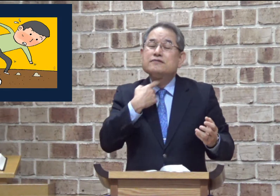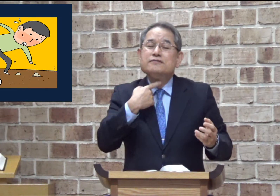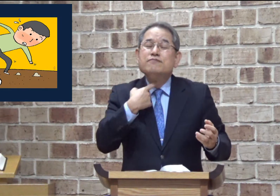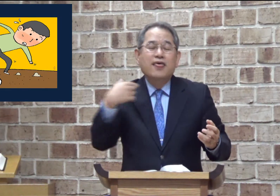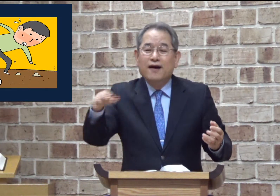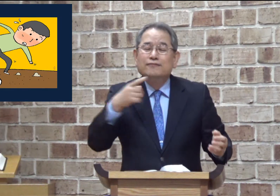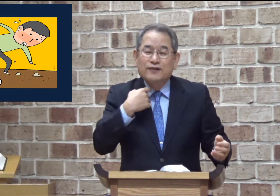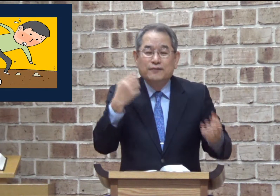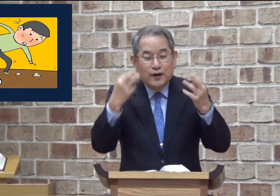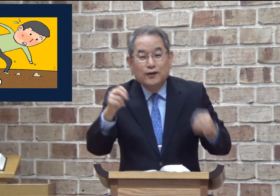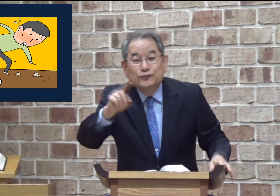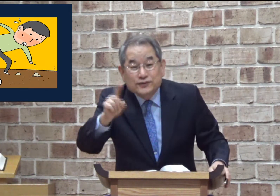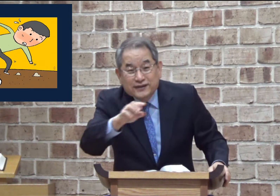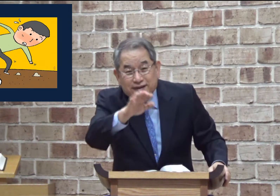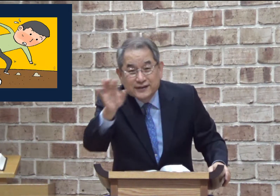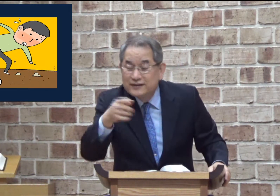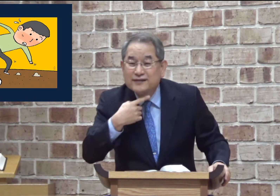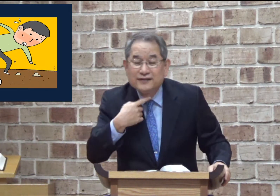다 누구든지